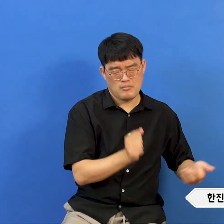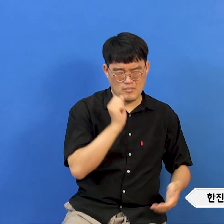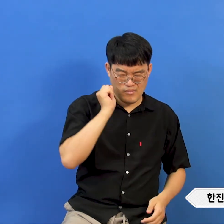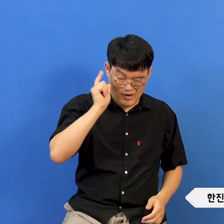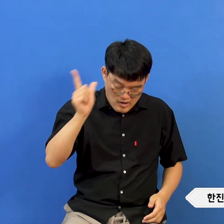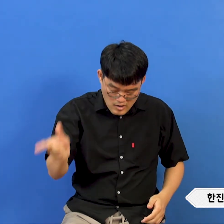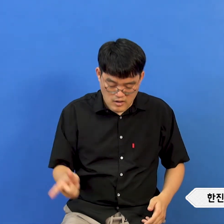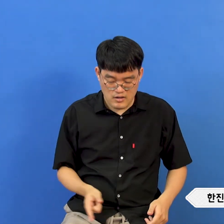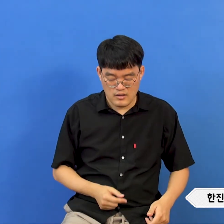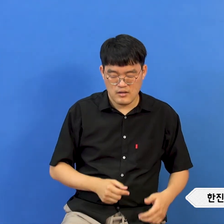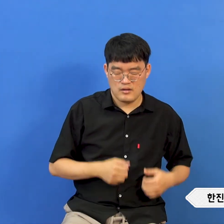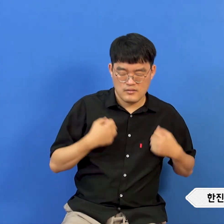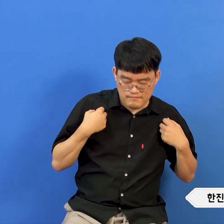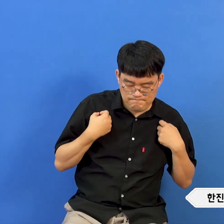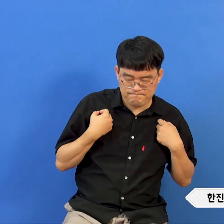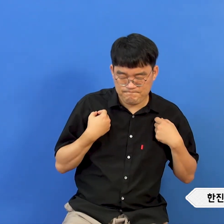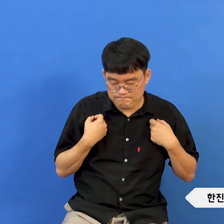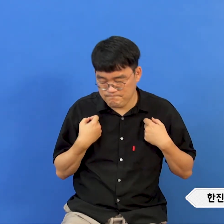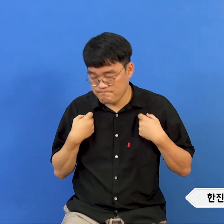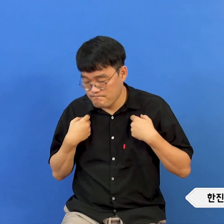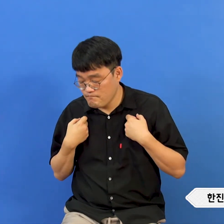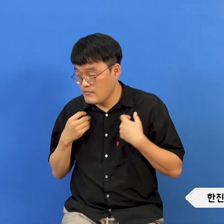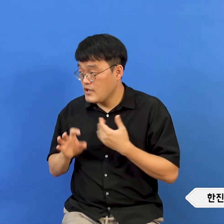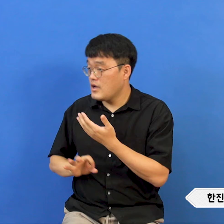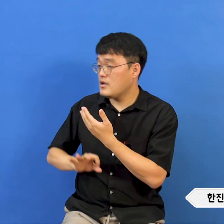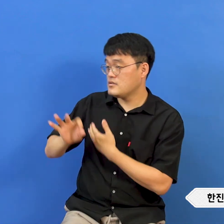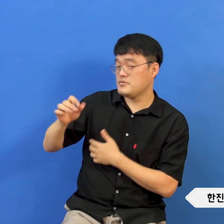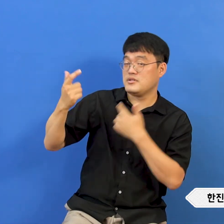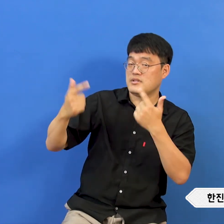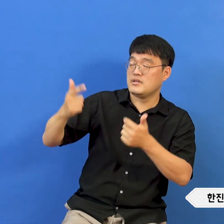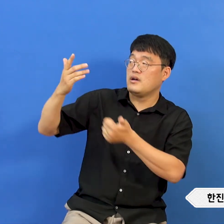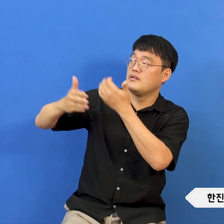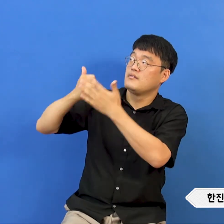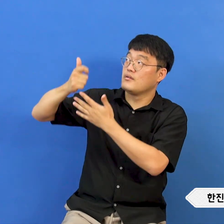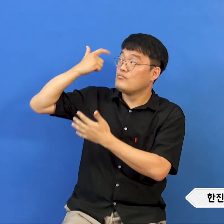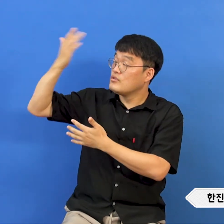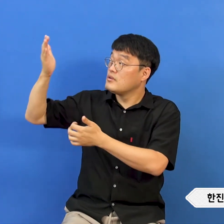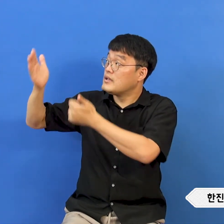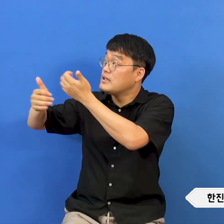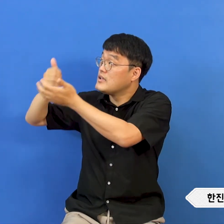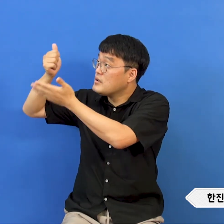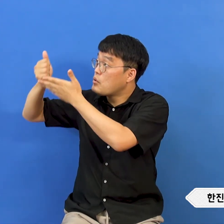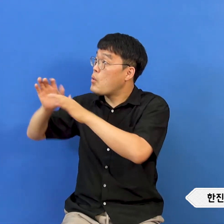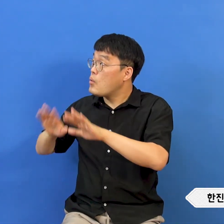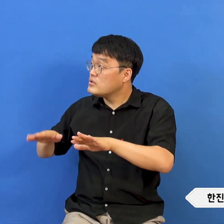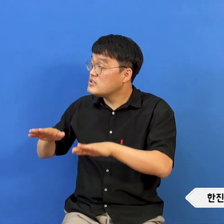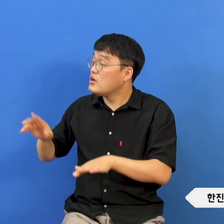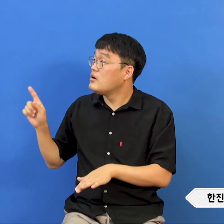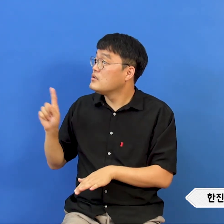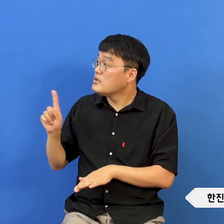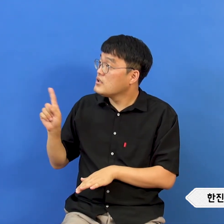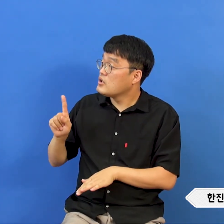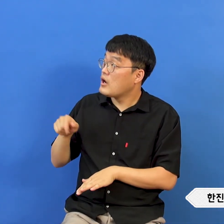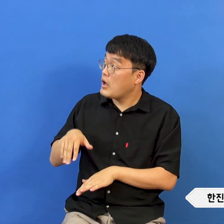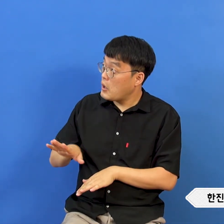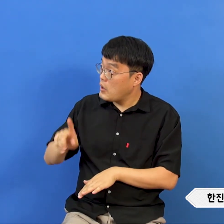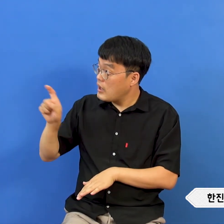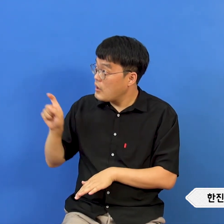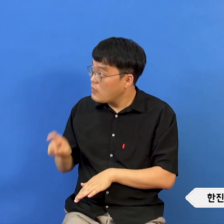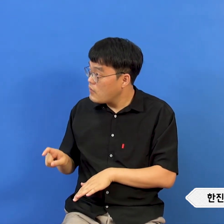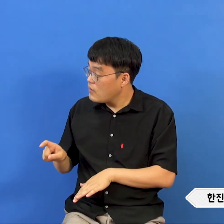길을 떠나면서 늘 아침이면 하나님께 묻습니다. 하나님 아버지, 오늘은 어디로